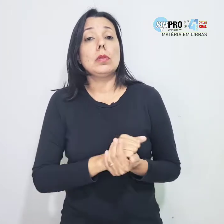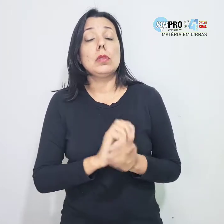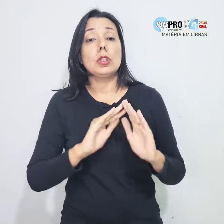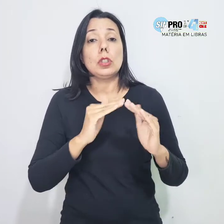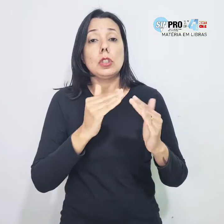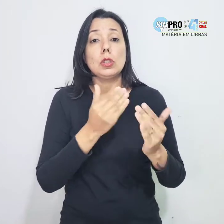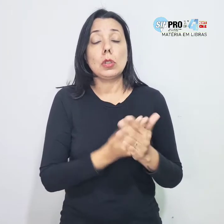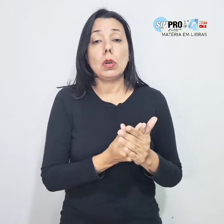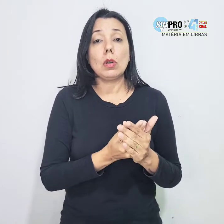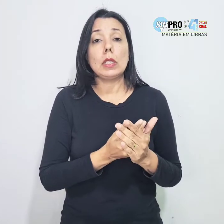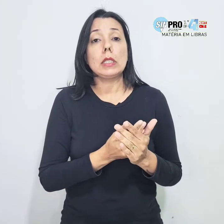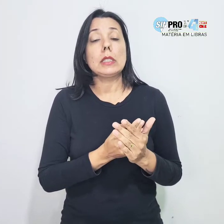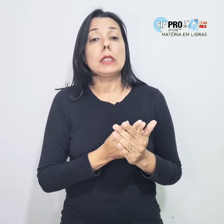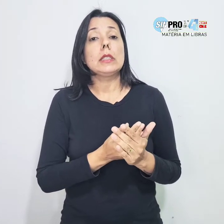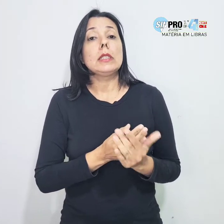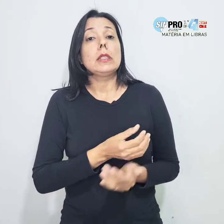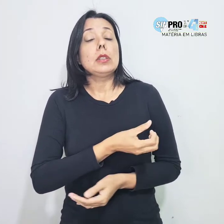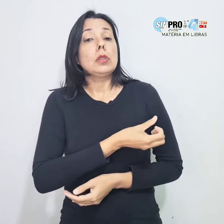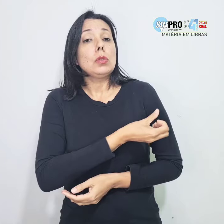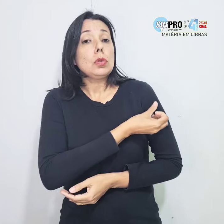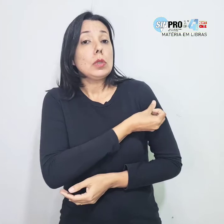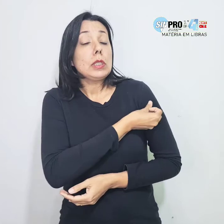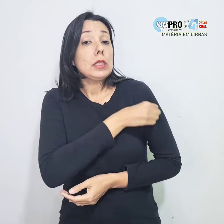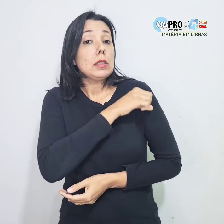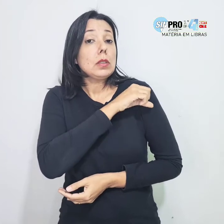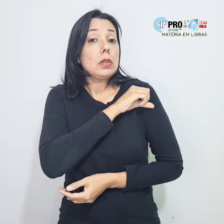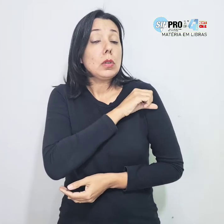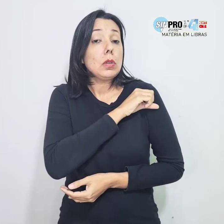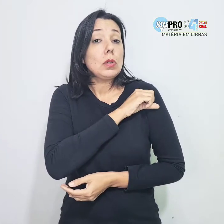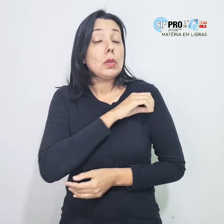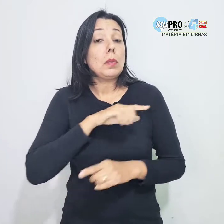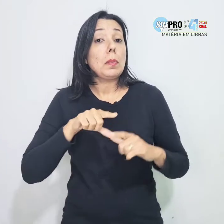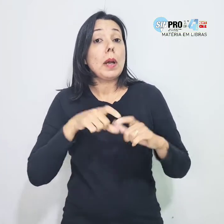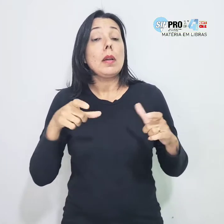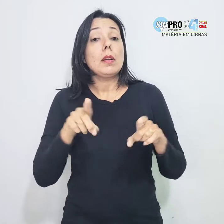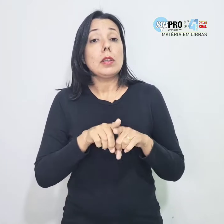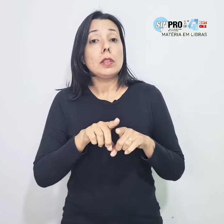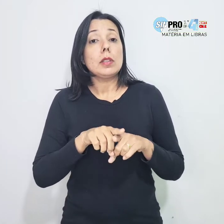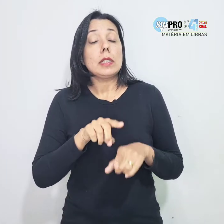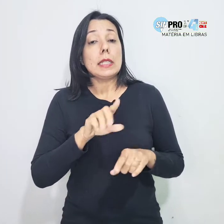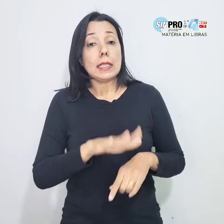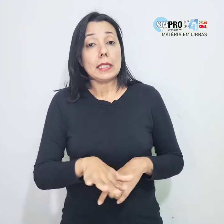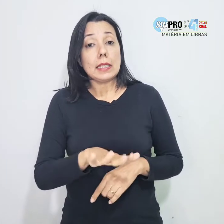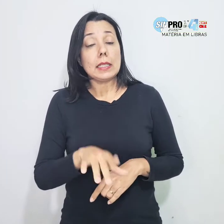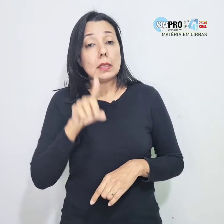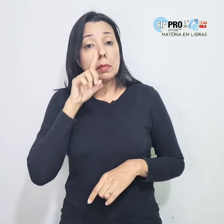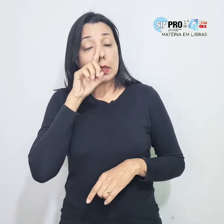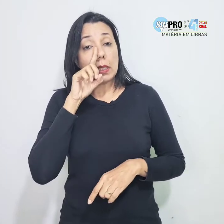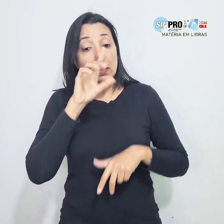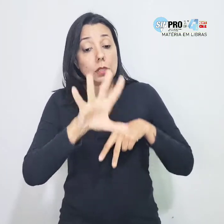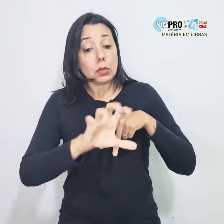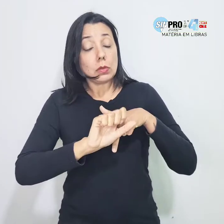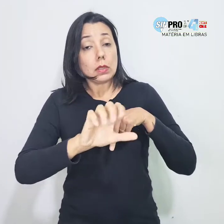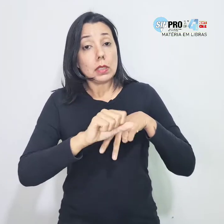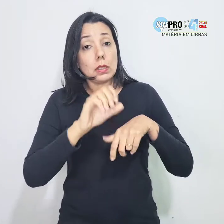escolas secundárias estão em maior risco que crianças pequenas de contrair a Covid-19